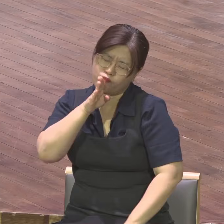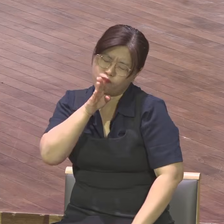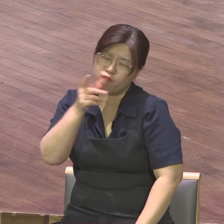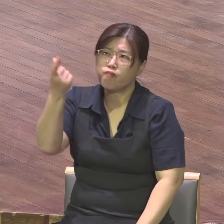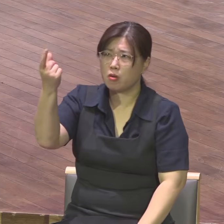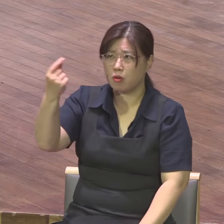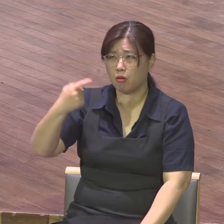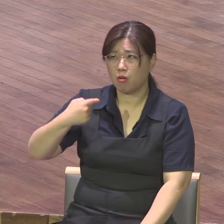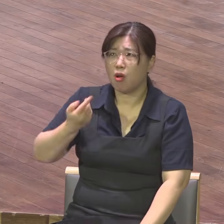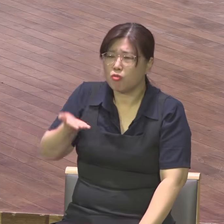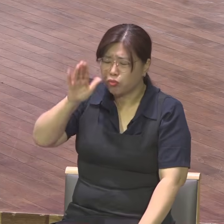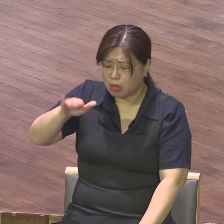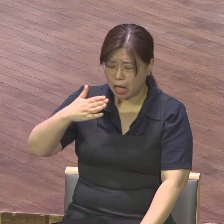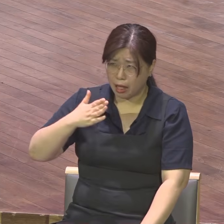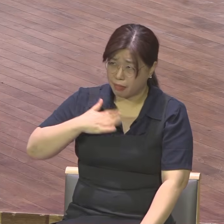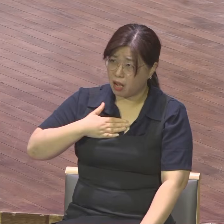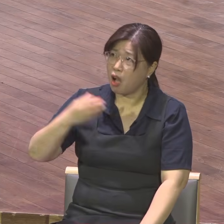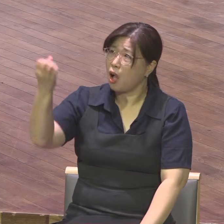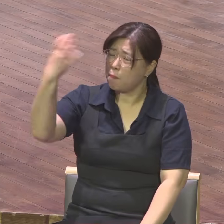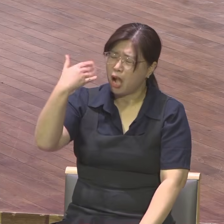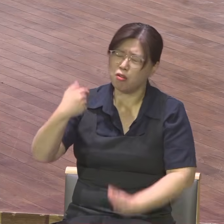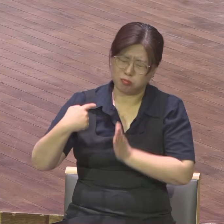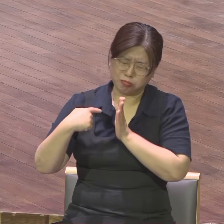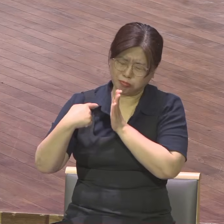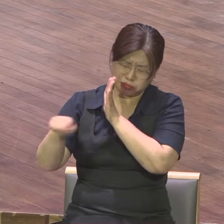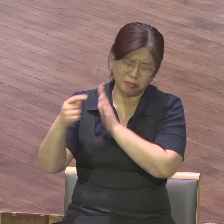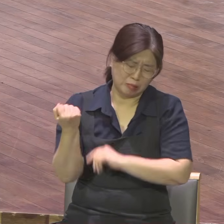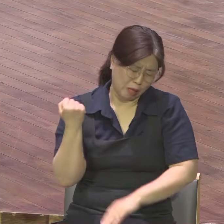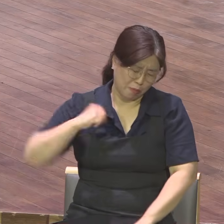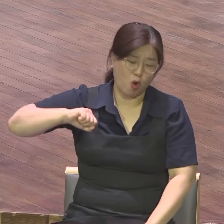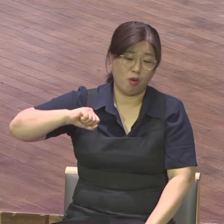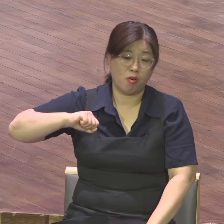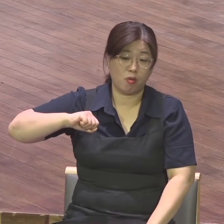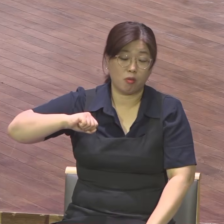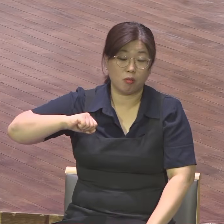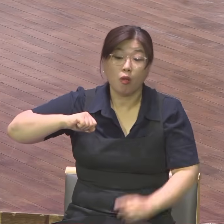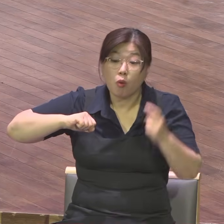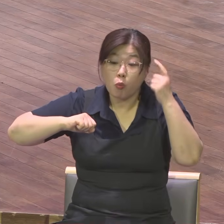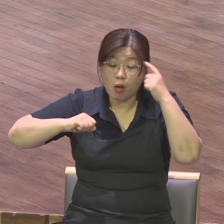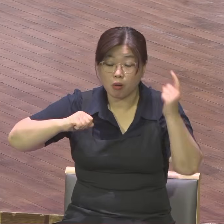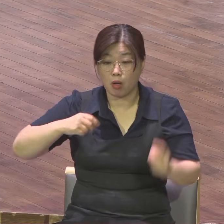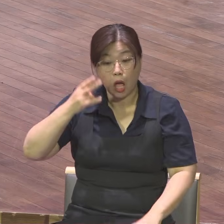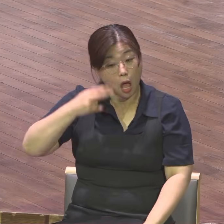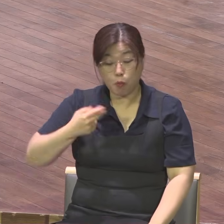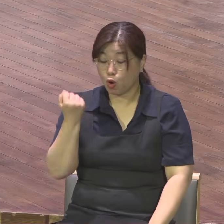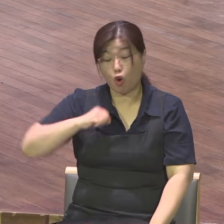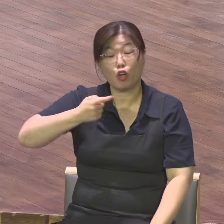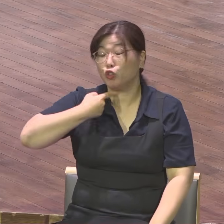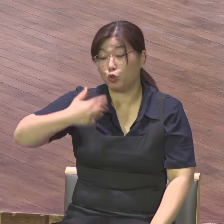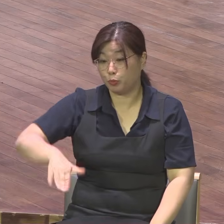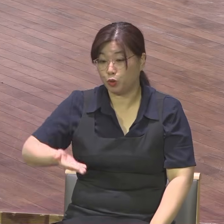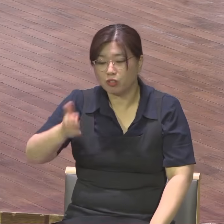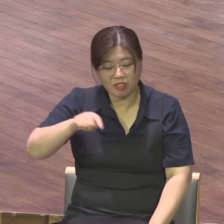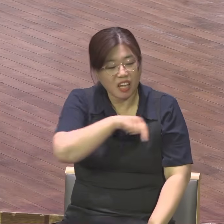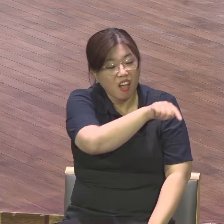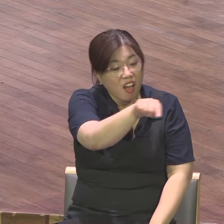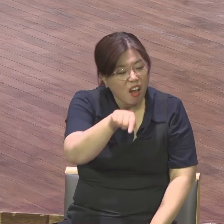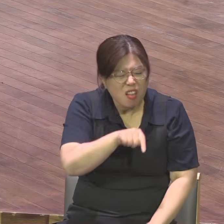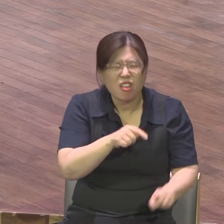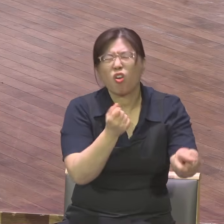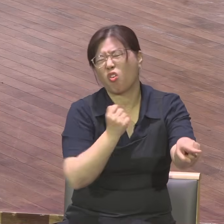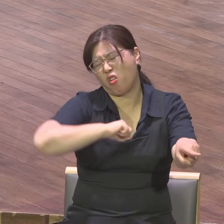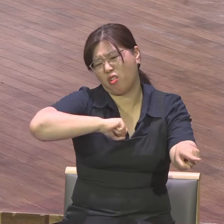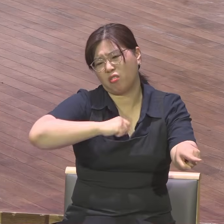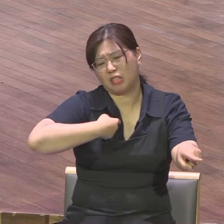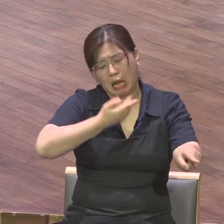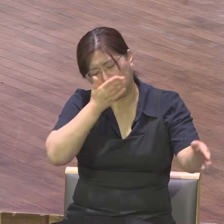거역하였도다. 이스라엘 백성이 했는데 자기 한 것처럼 내가 20절에는 여호와여 보시옵소서